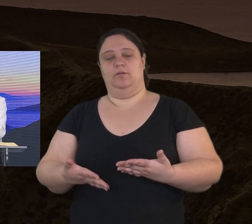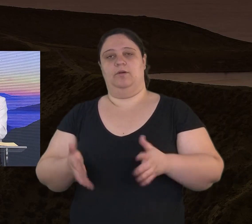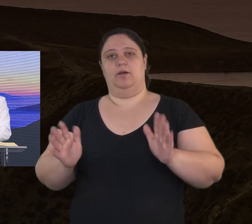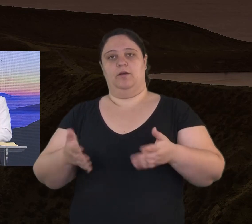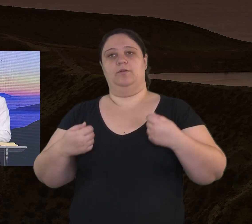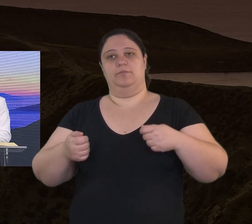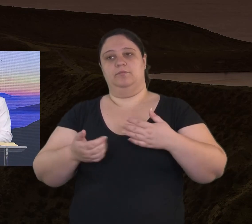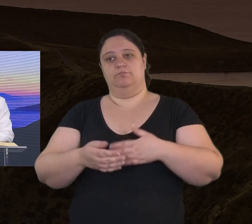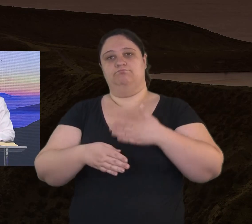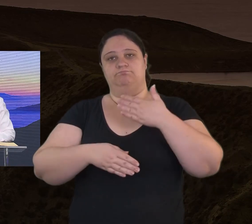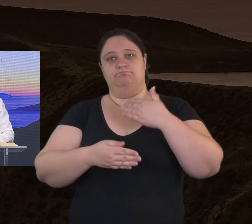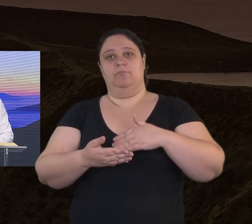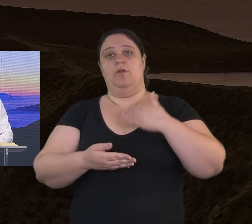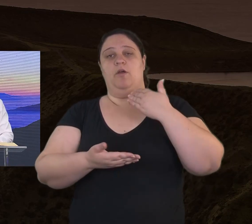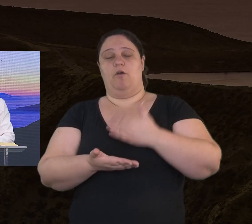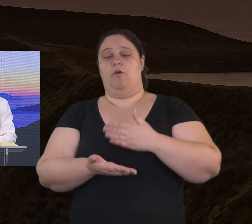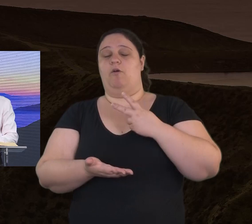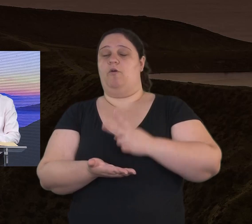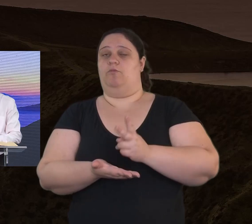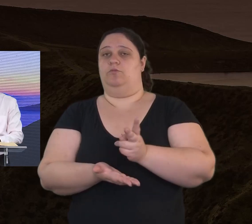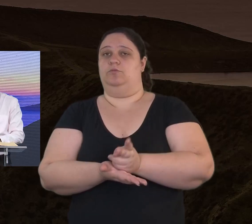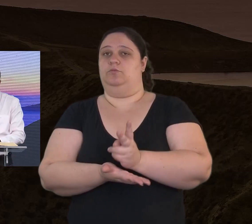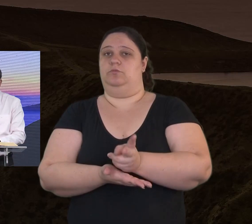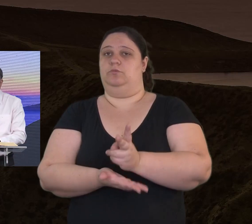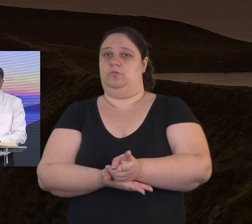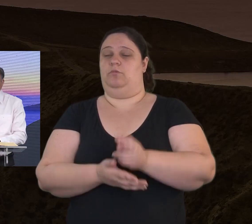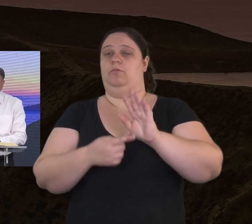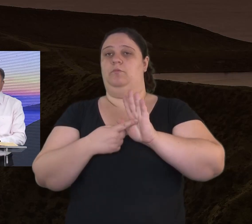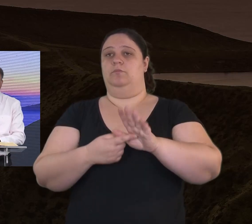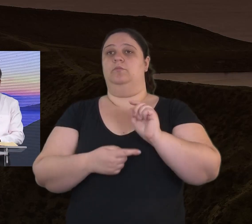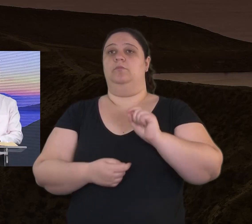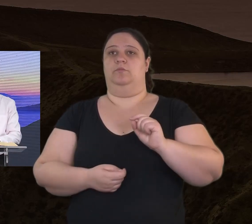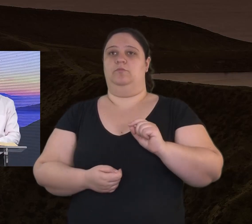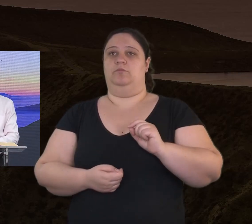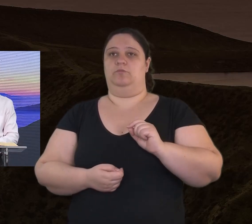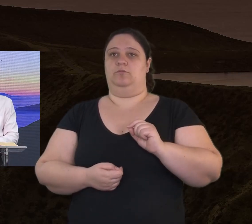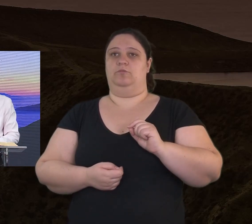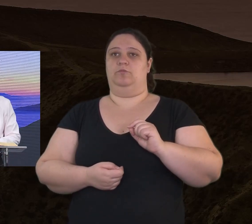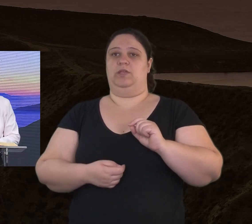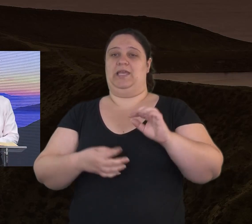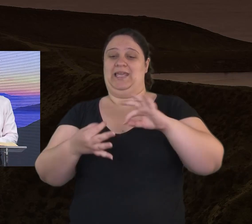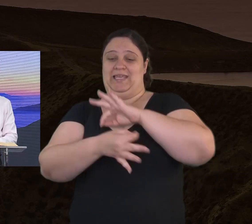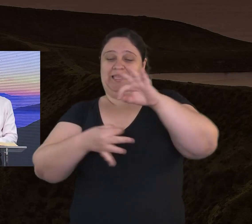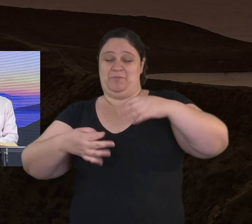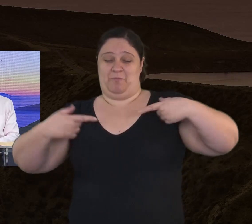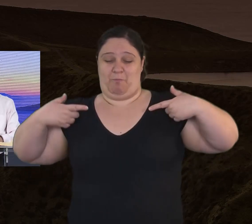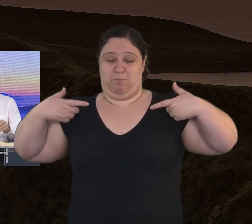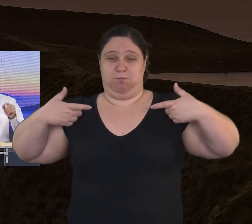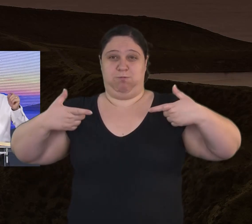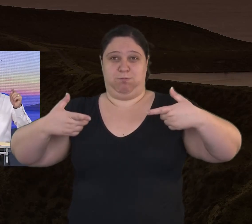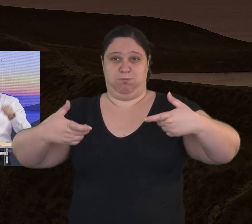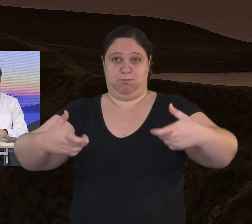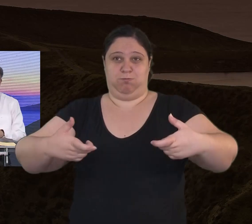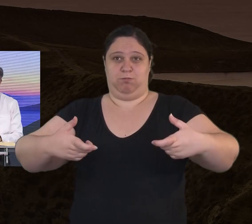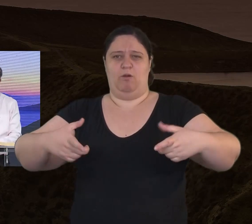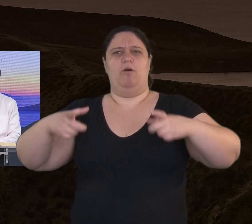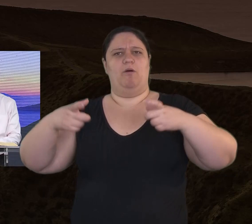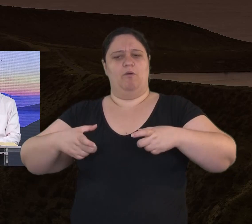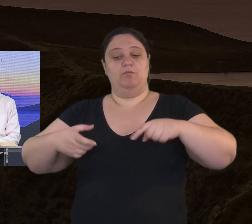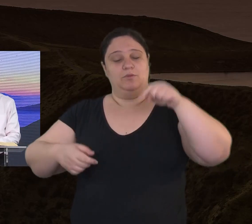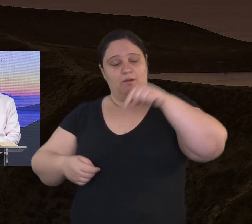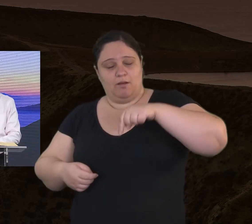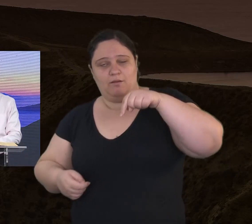avançar, eu preciso mostrar para vocês que a luta espiritual está nessa